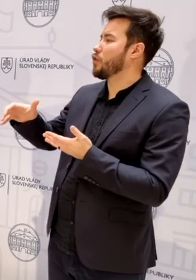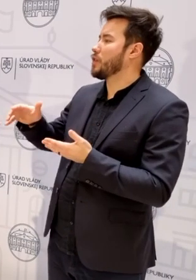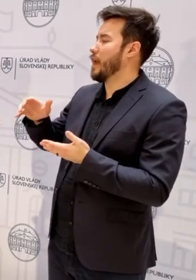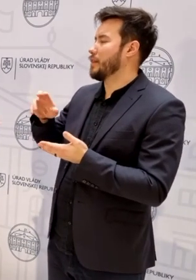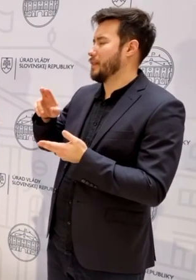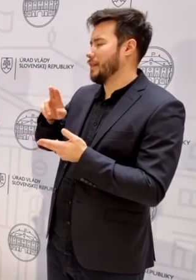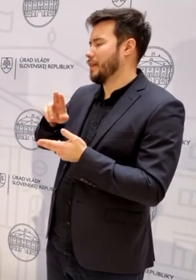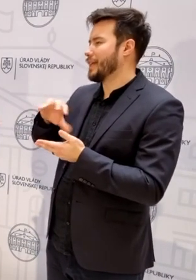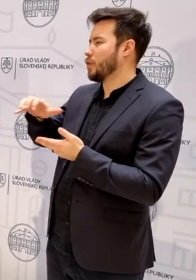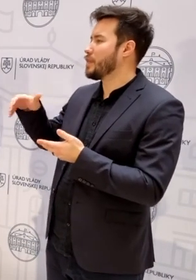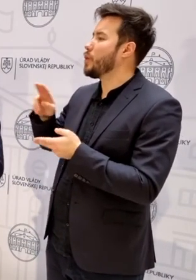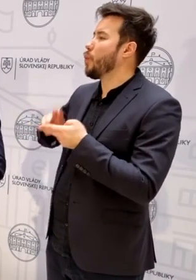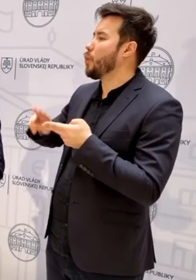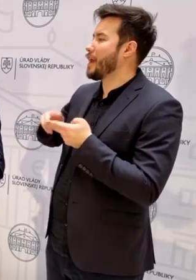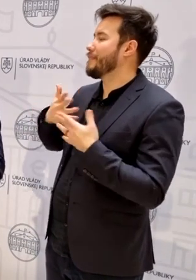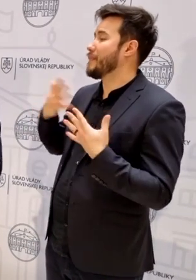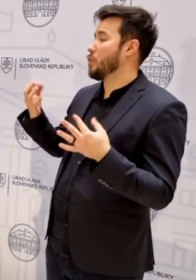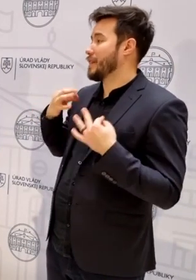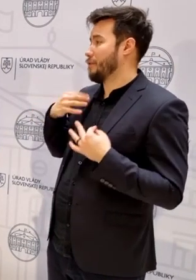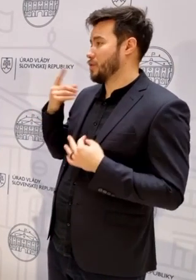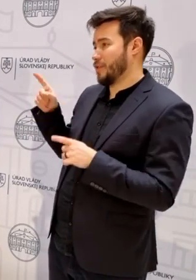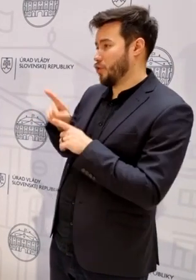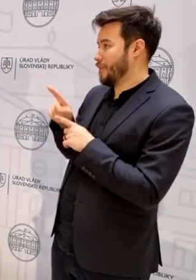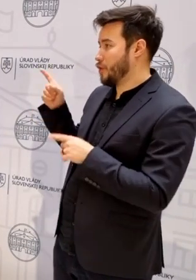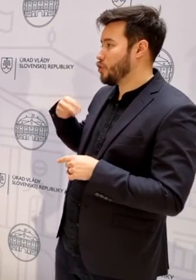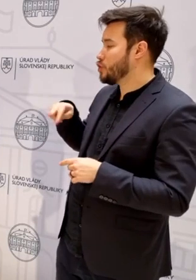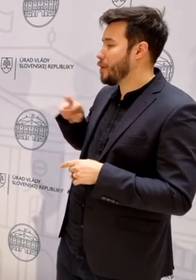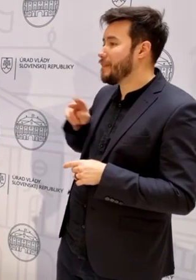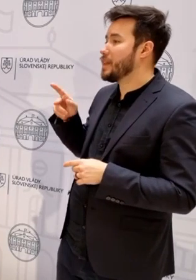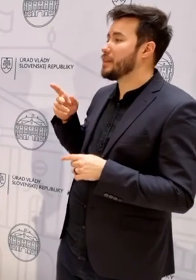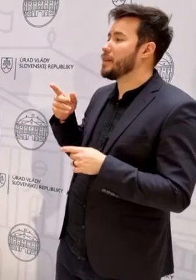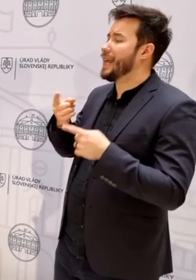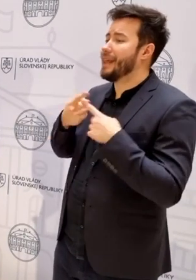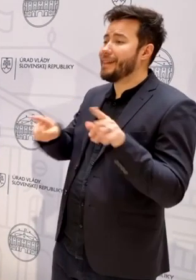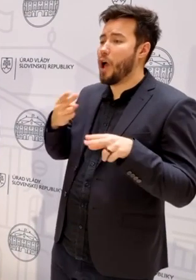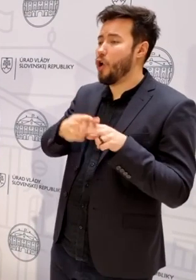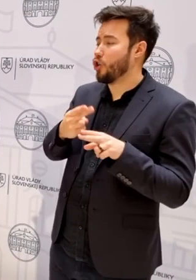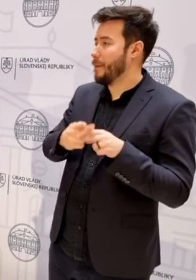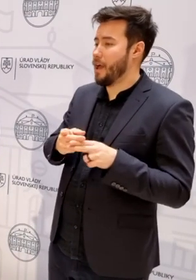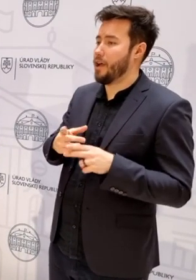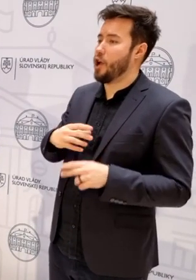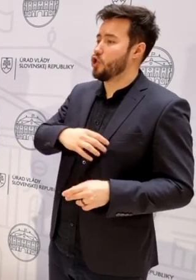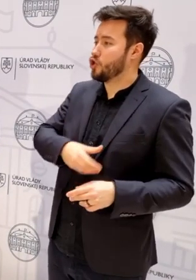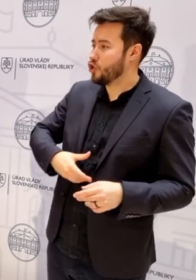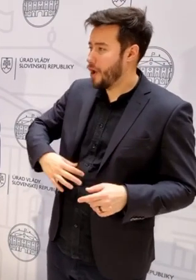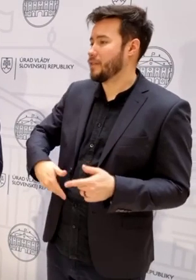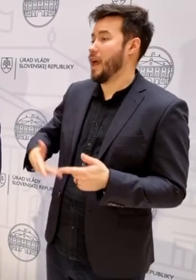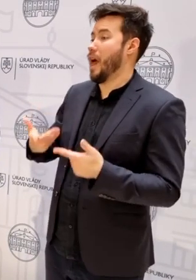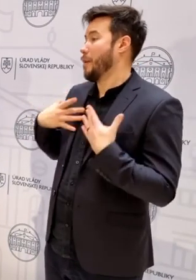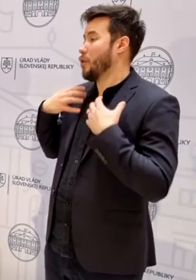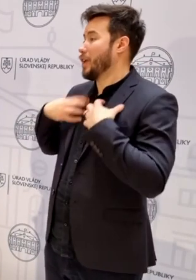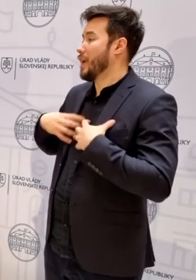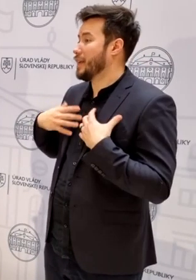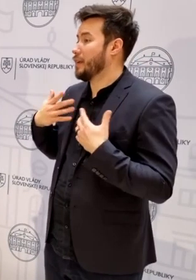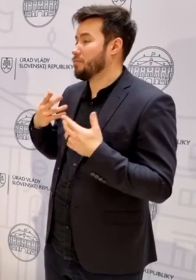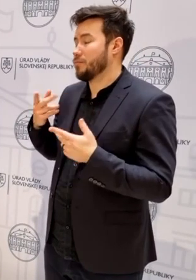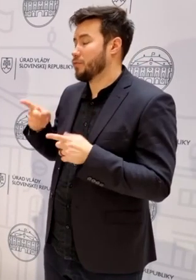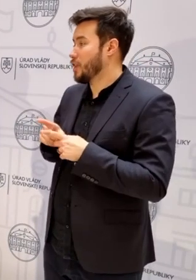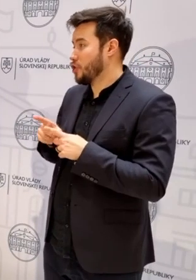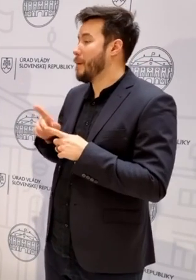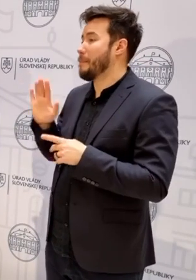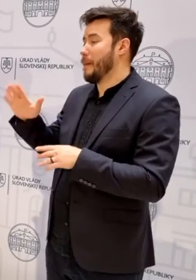v takomto zariadení, či sa jedná o respiračné alebo črevné a iné choroby, môžu samozrejme tú triedu uzavrieť alebo